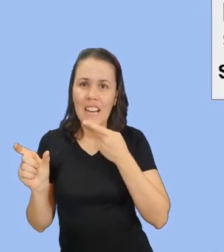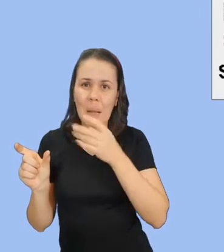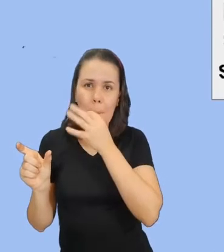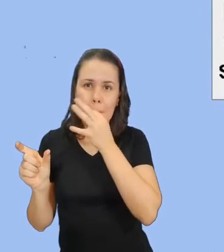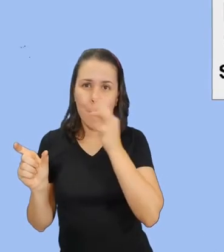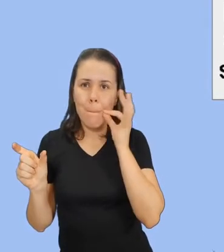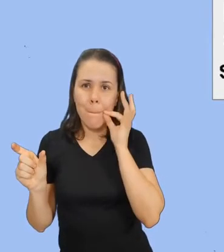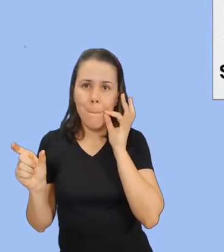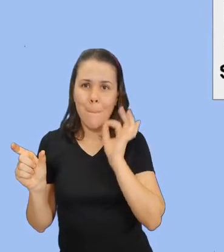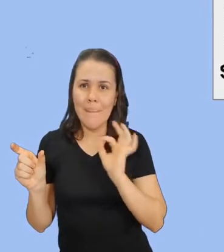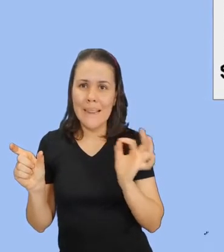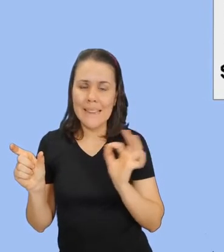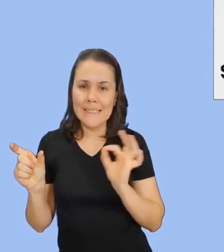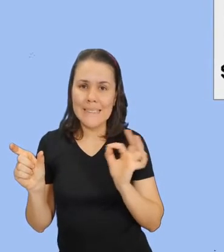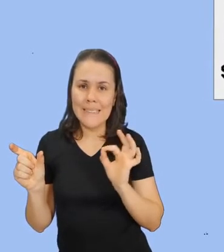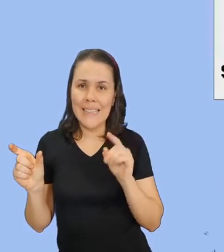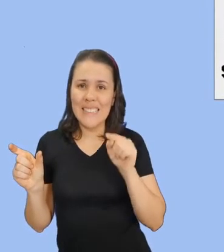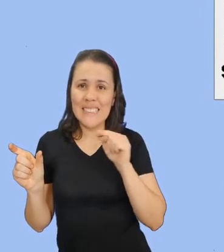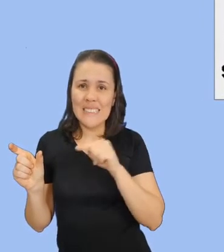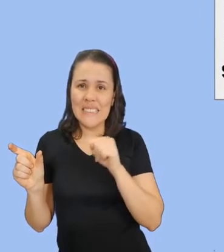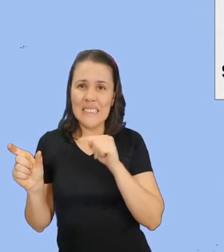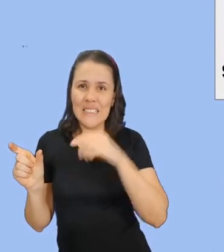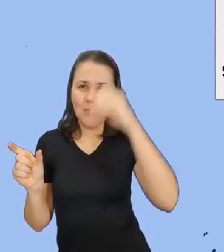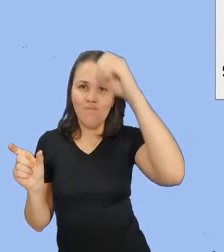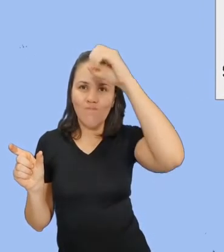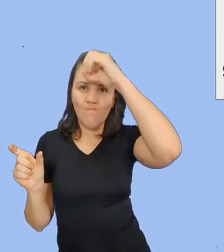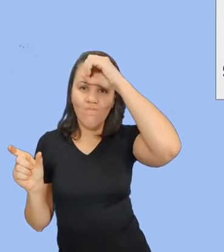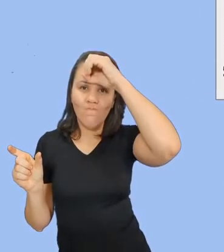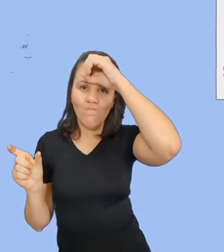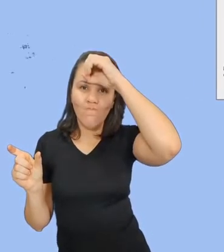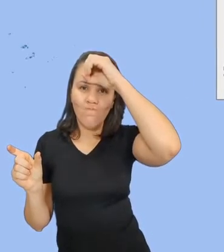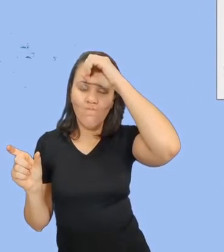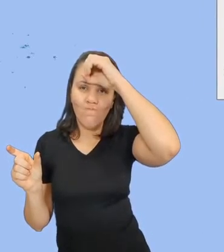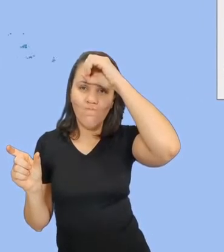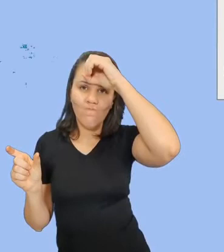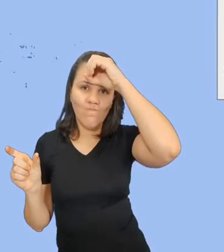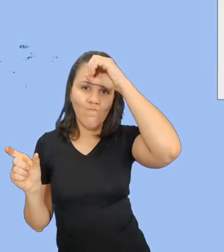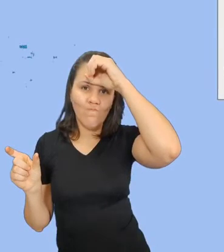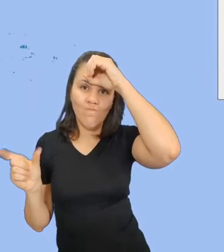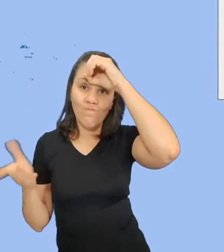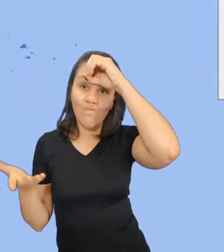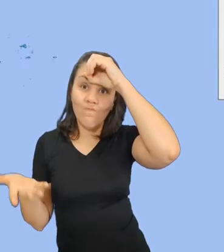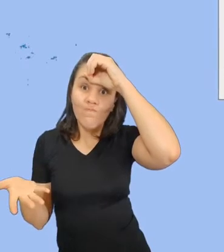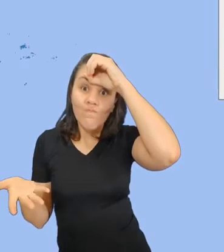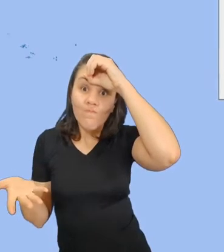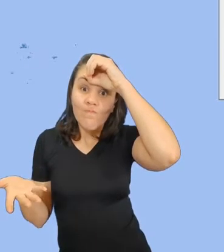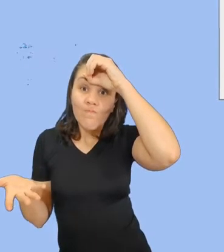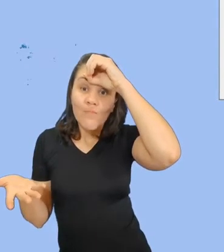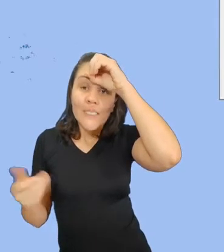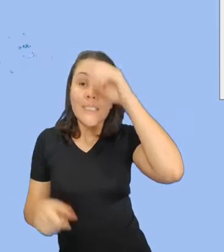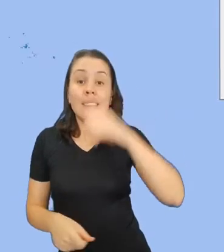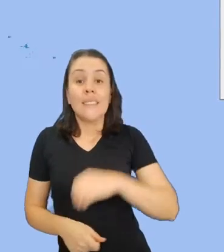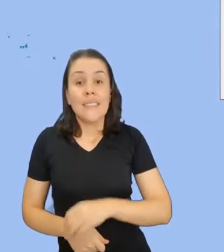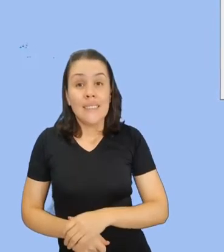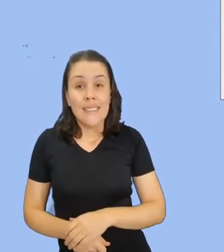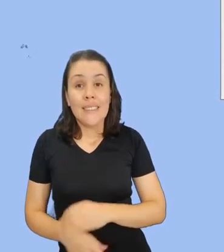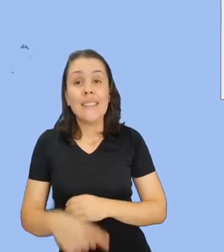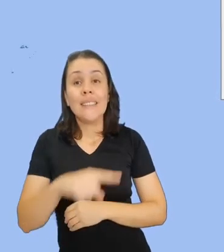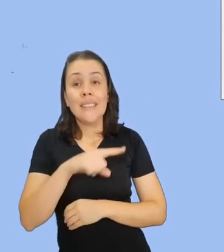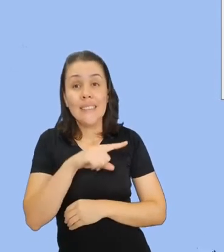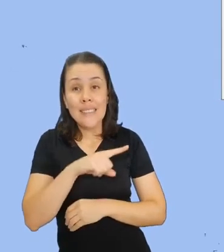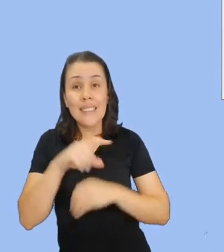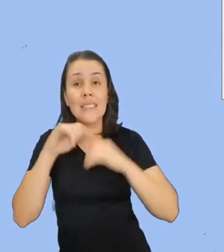pensa. E se não pensa, não pode ser considerada humana. O que ele quis dizer com isso? Que uma pessoa que